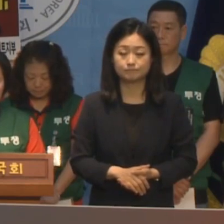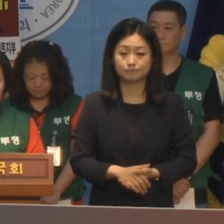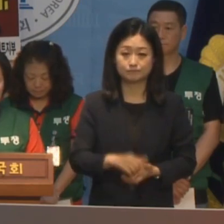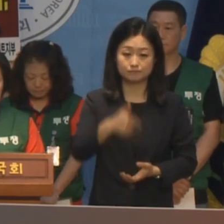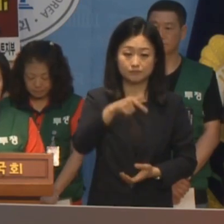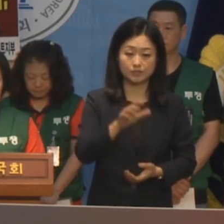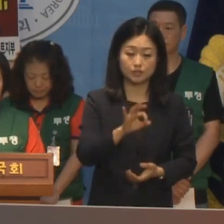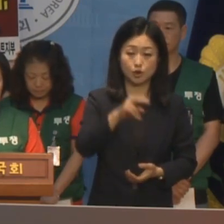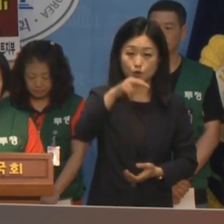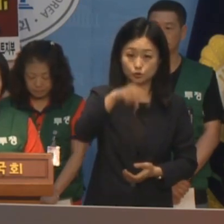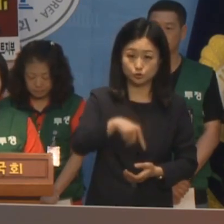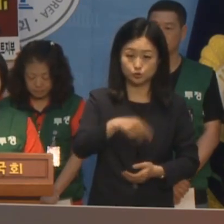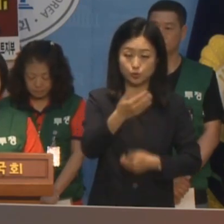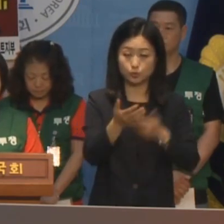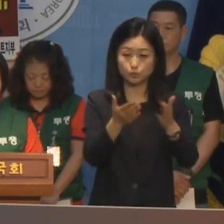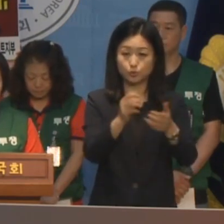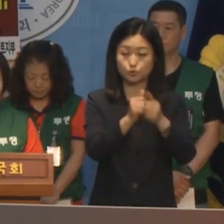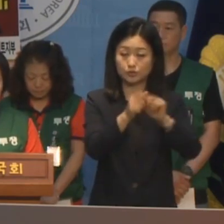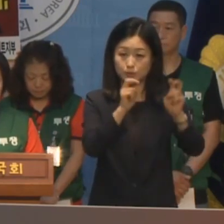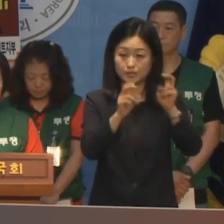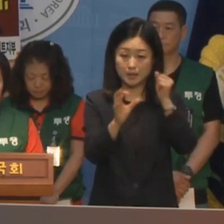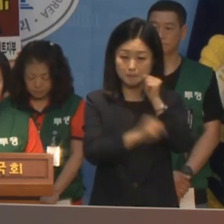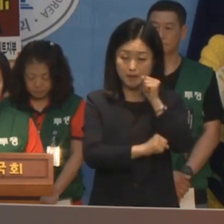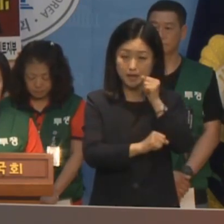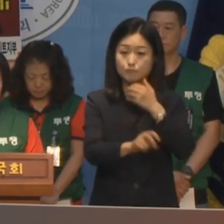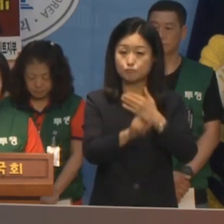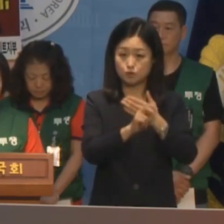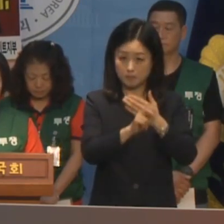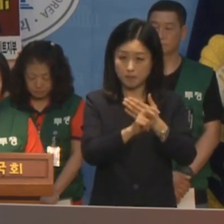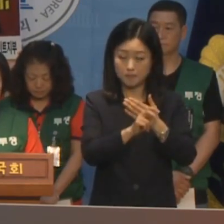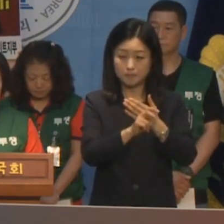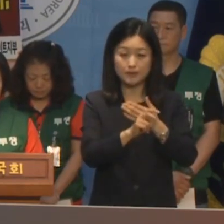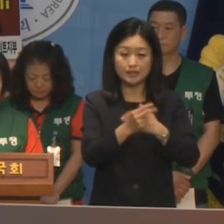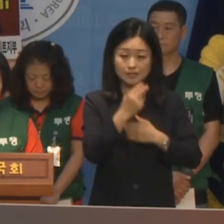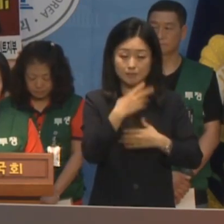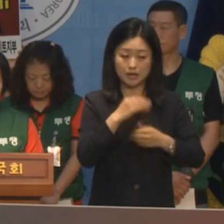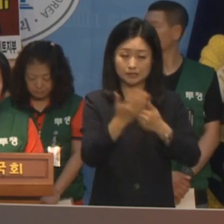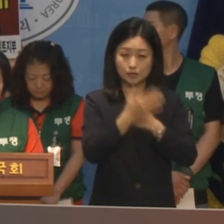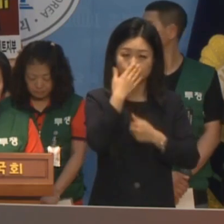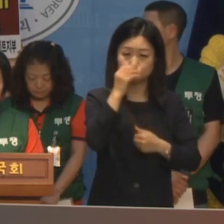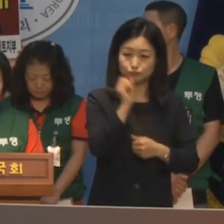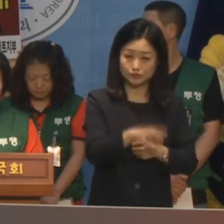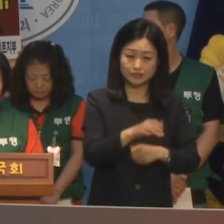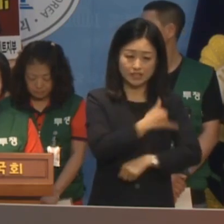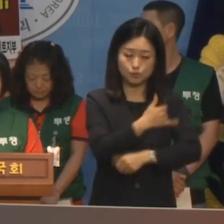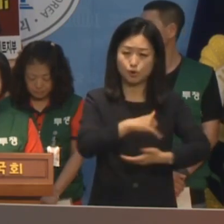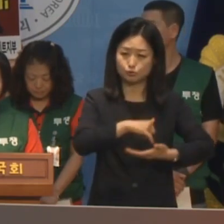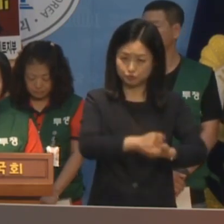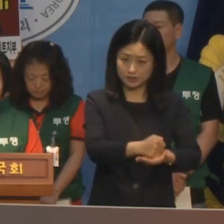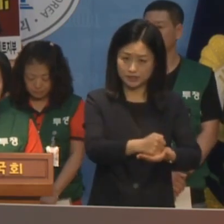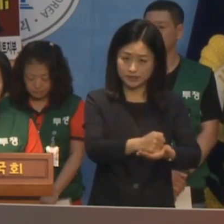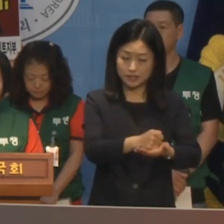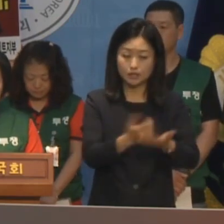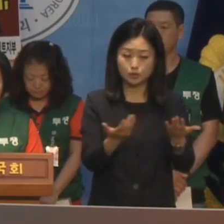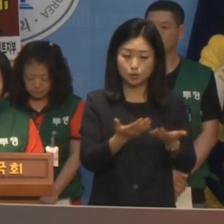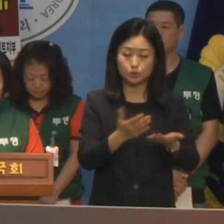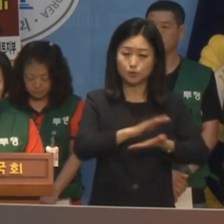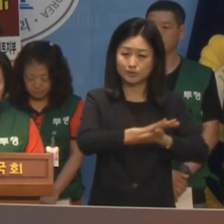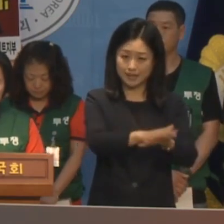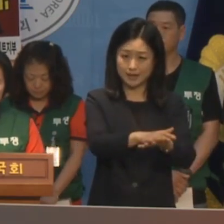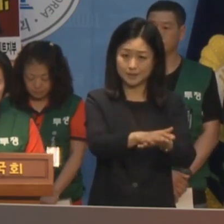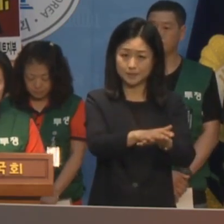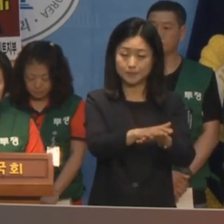경수고속도로 주식회사는 배임횡령, 불법자행, 생명안전무시, 인권유린, 노동탄압